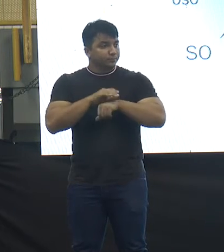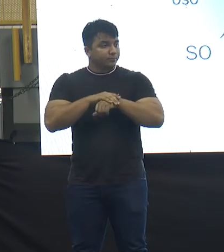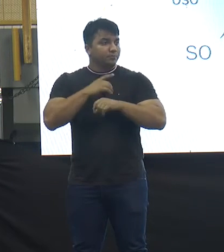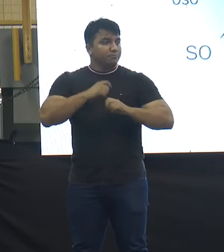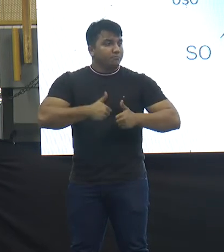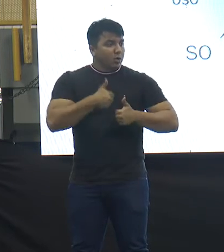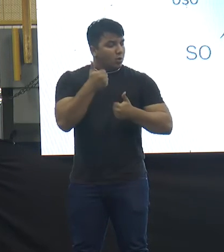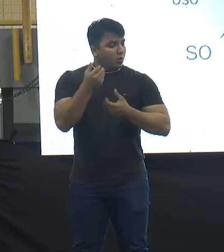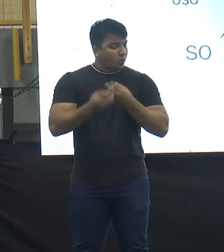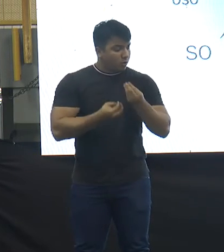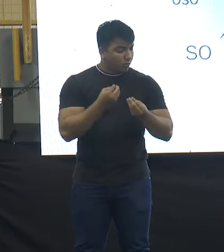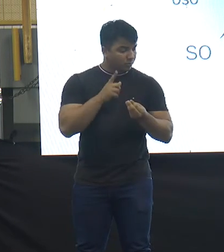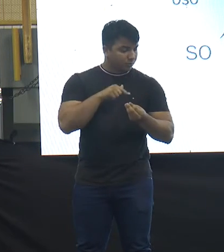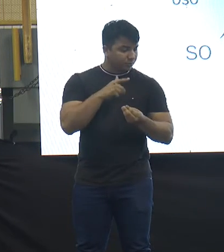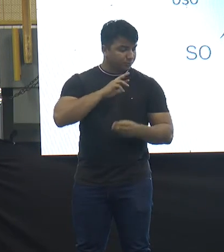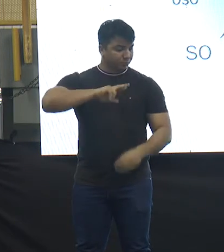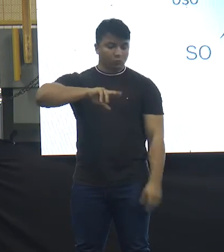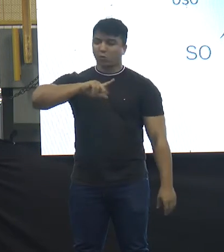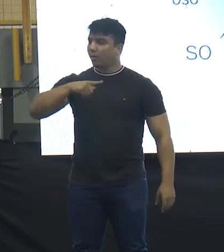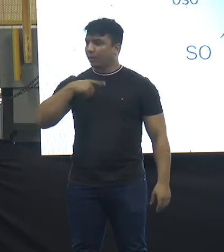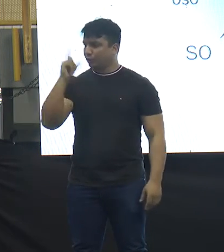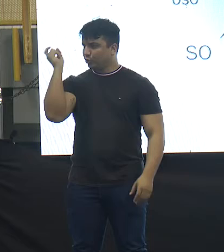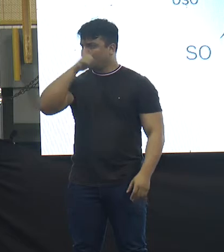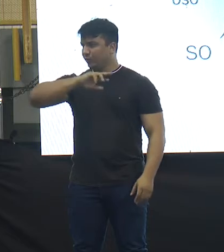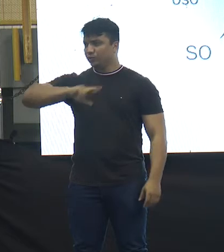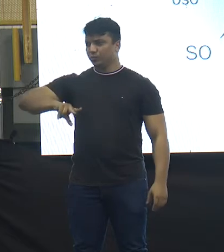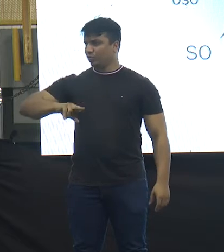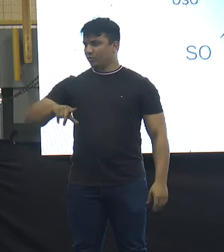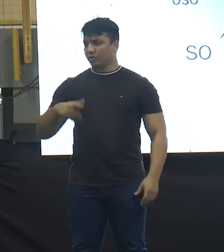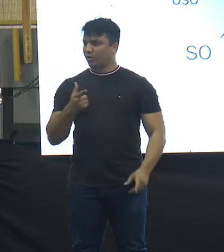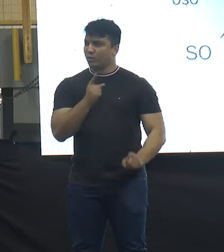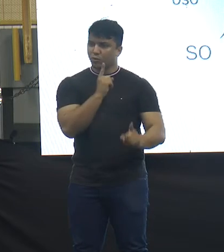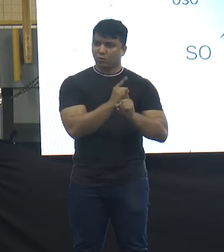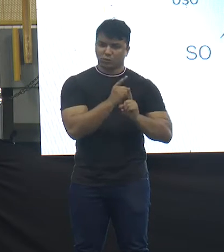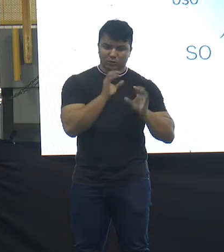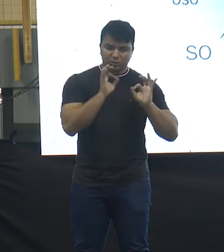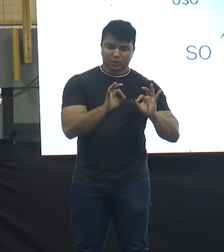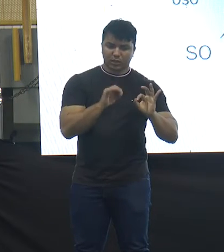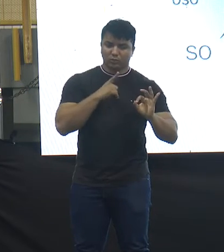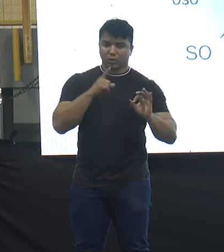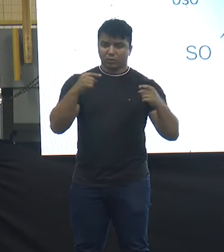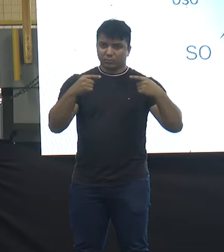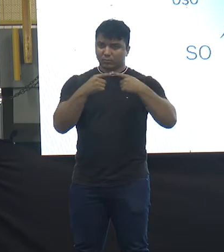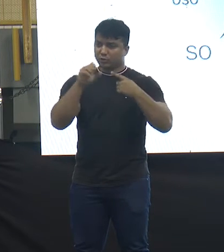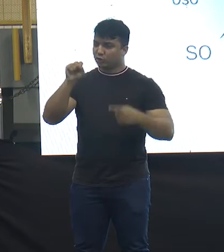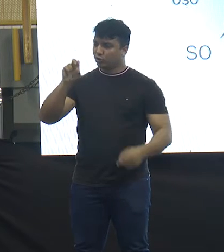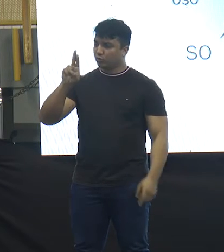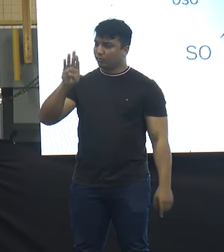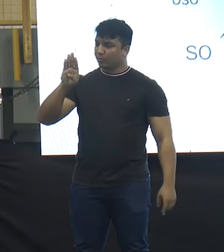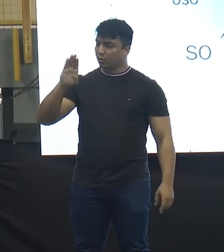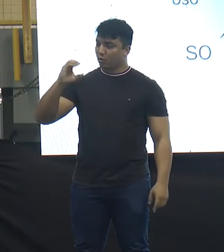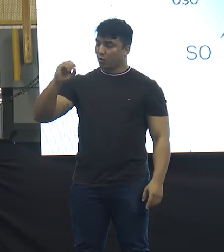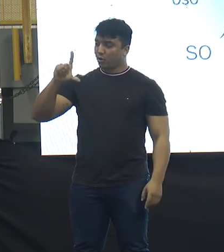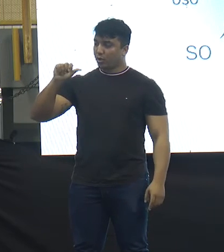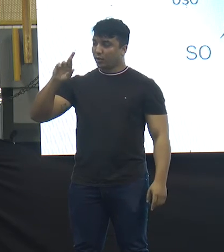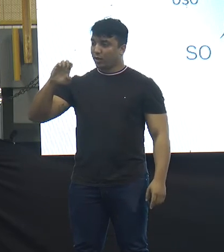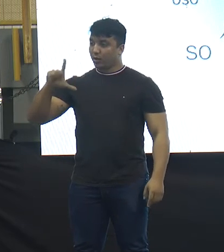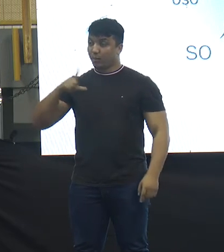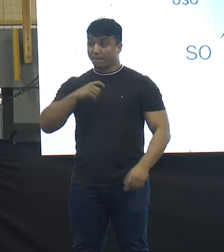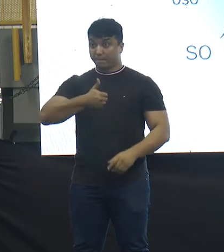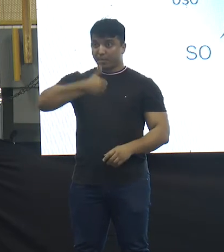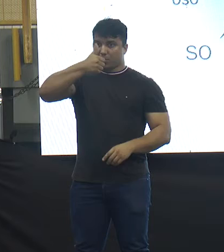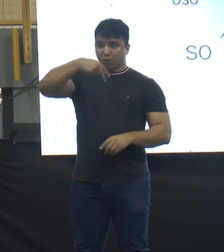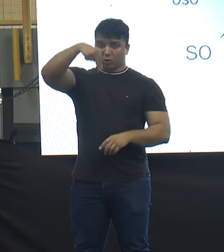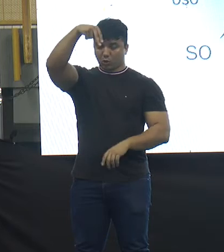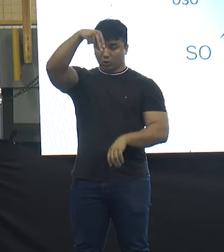melhor forma possível, não é difícil definir os pontos subcolaterais. Você pega primeiro o